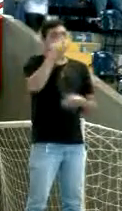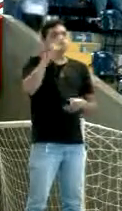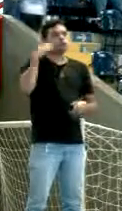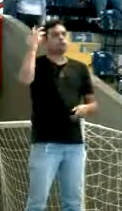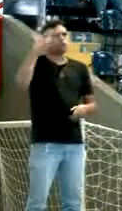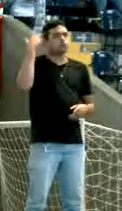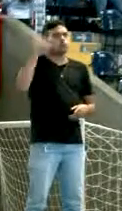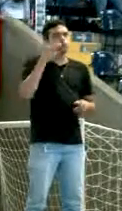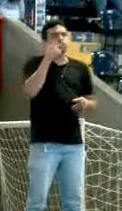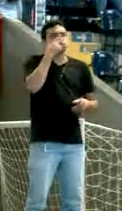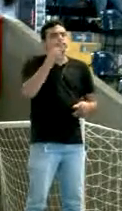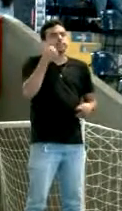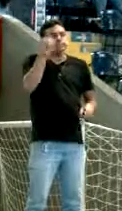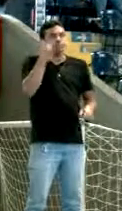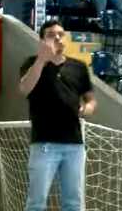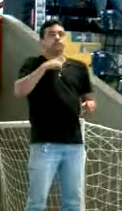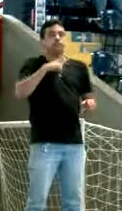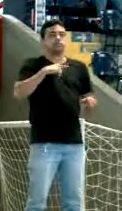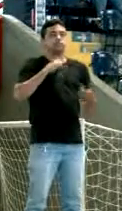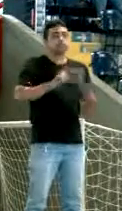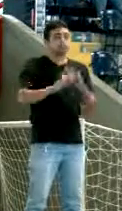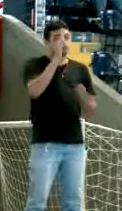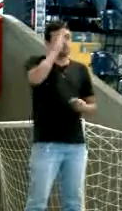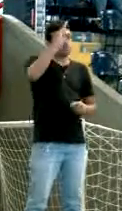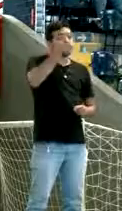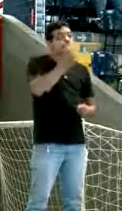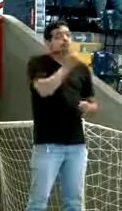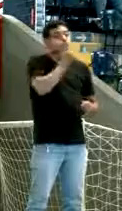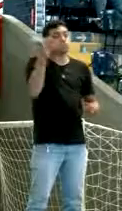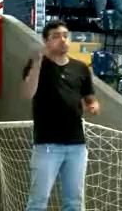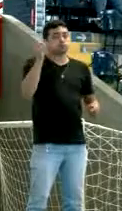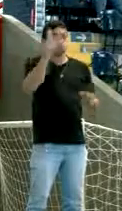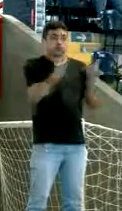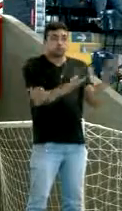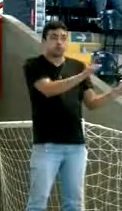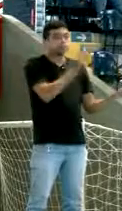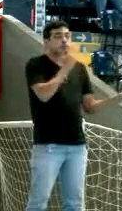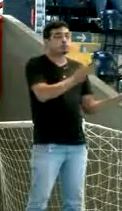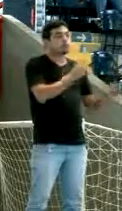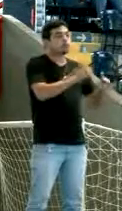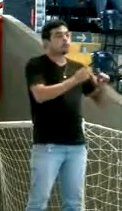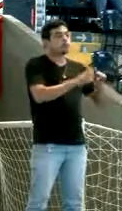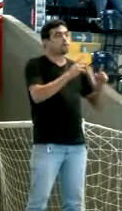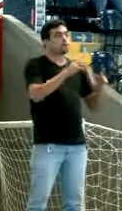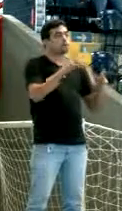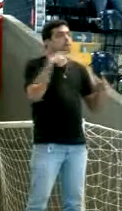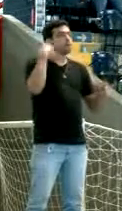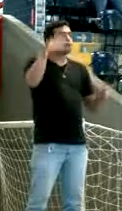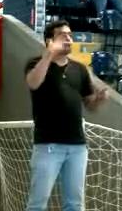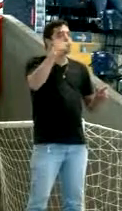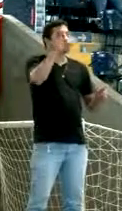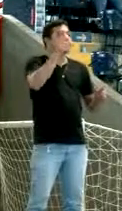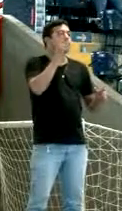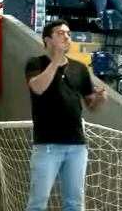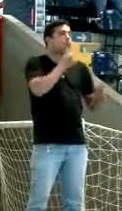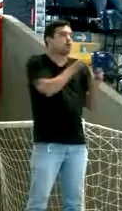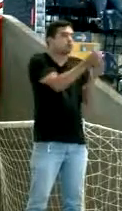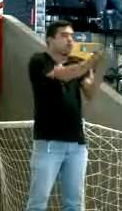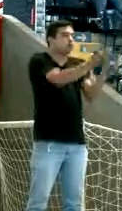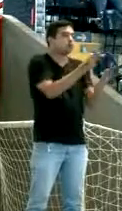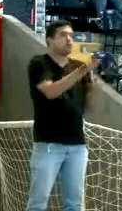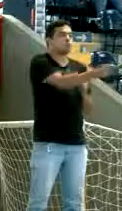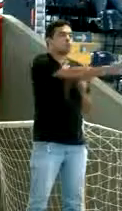são meio descartáveis, principalmente dependendo do estilo musical. Elas não são feitas para durar. Por isso que a gente